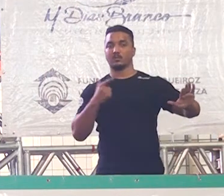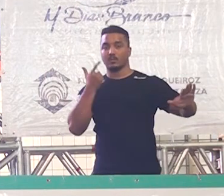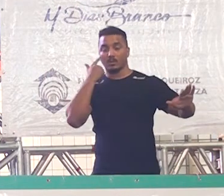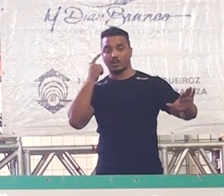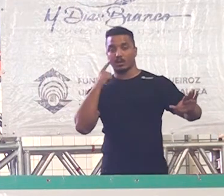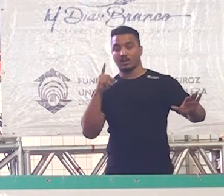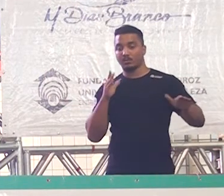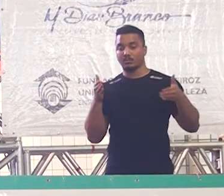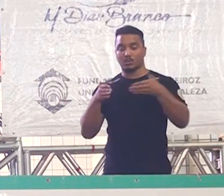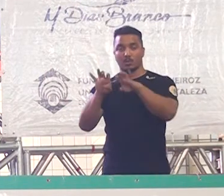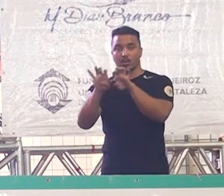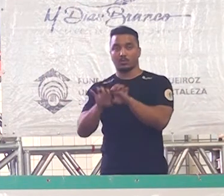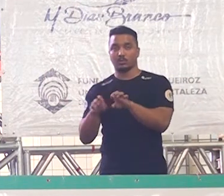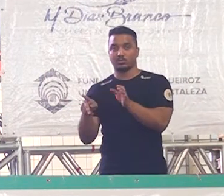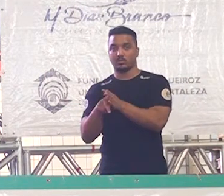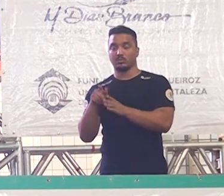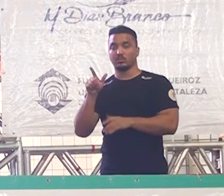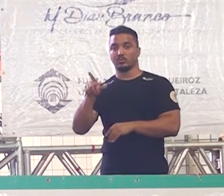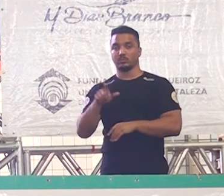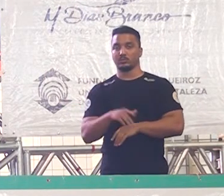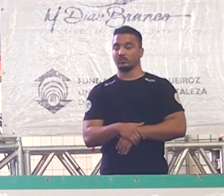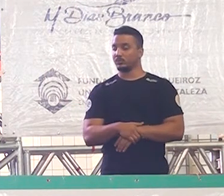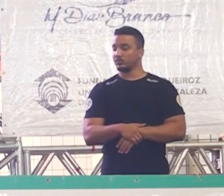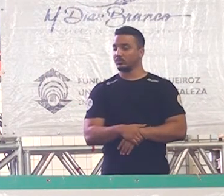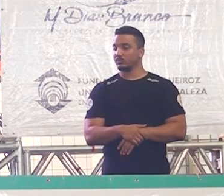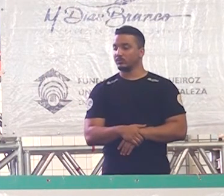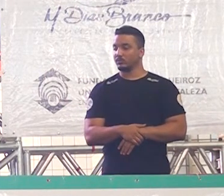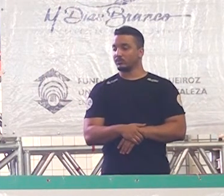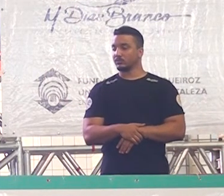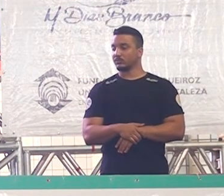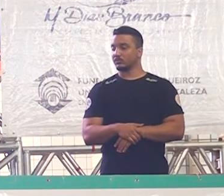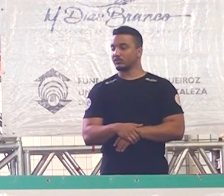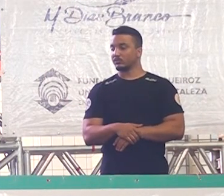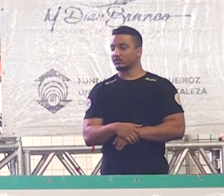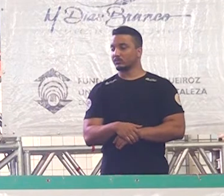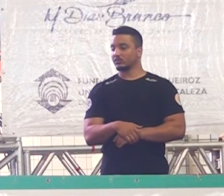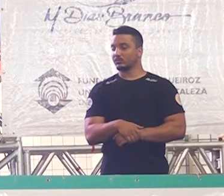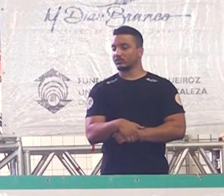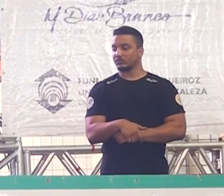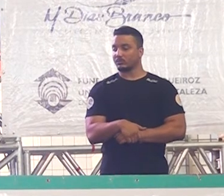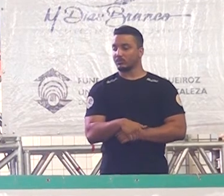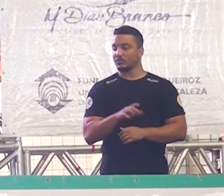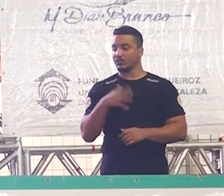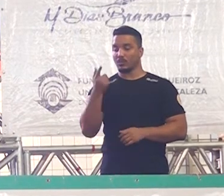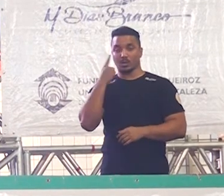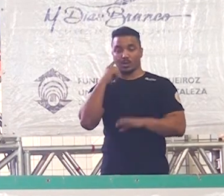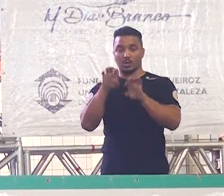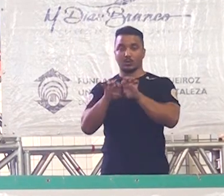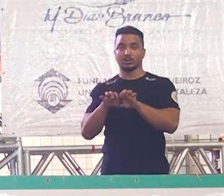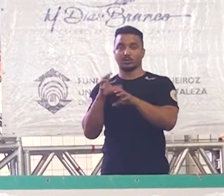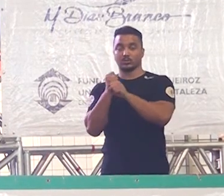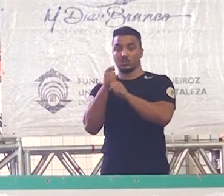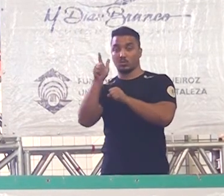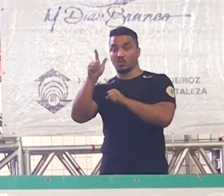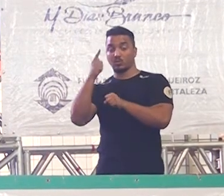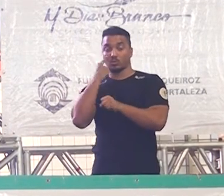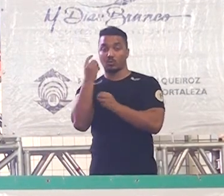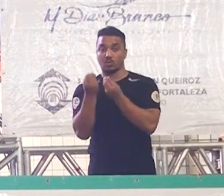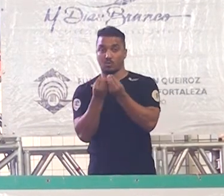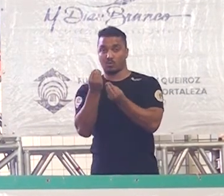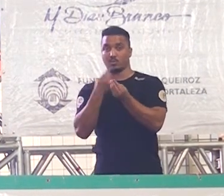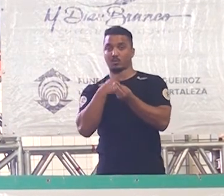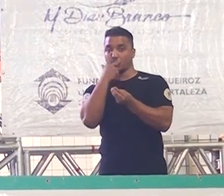minha equação deve ser pela equação de Torricelli. Só que quando eu uso a equação de Torricelli, observe que a minha velocidade está